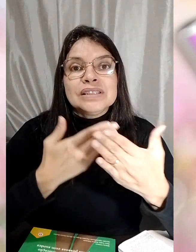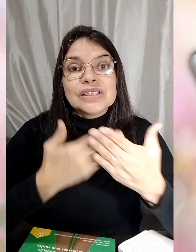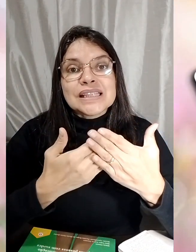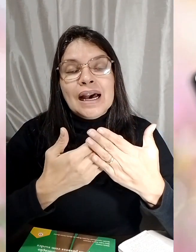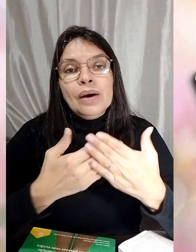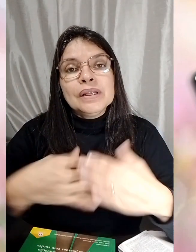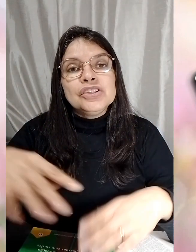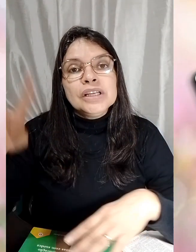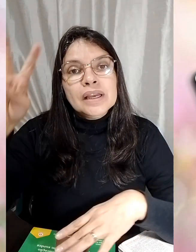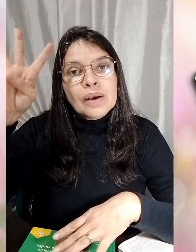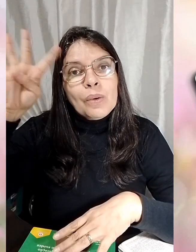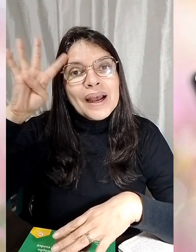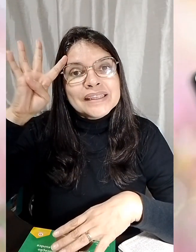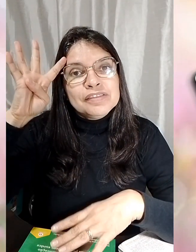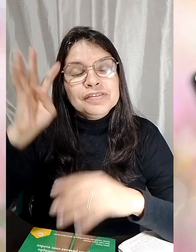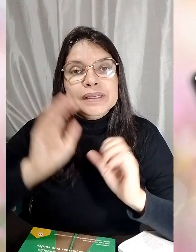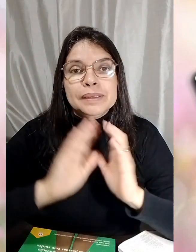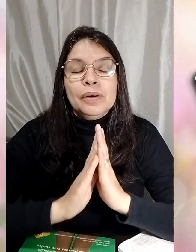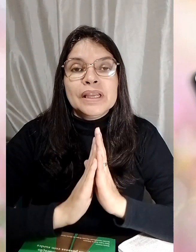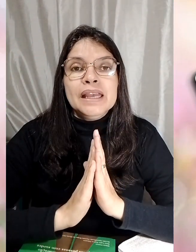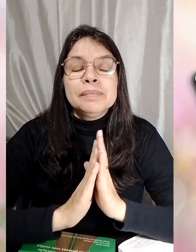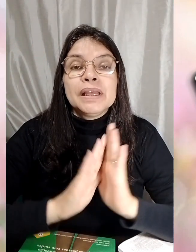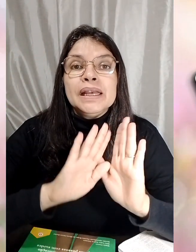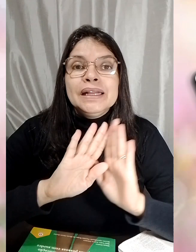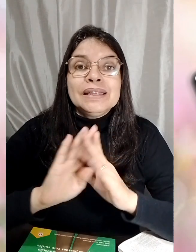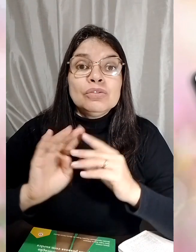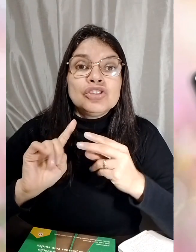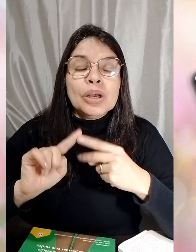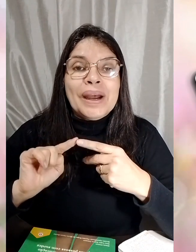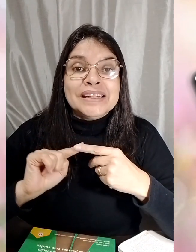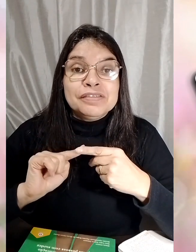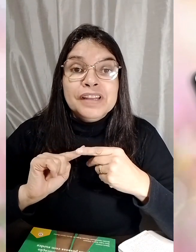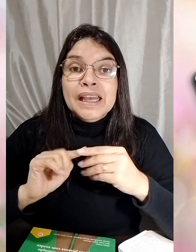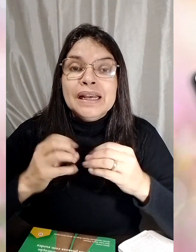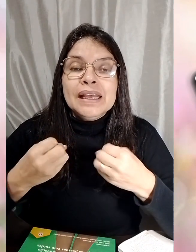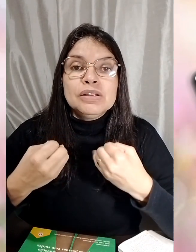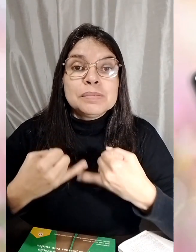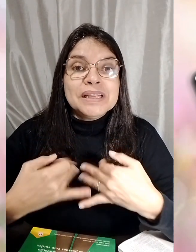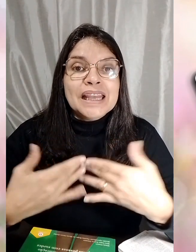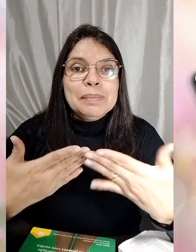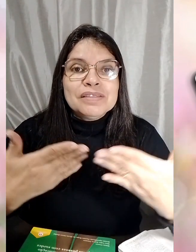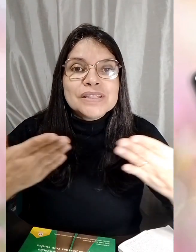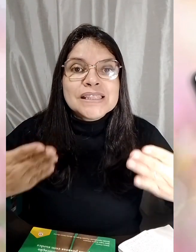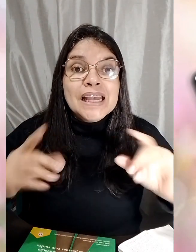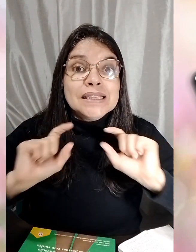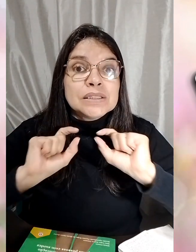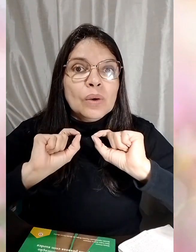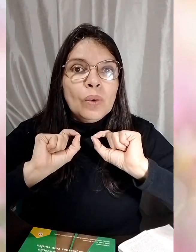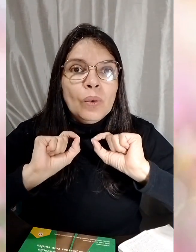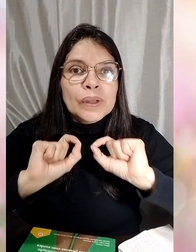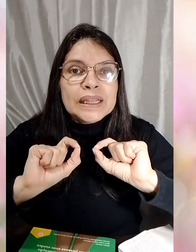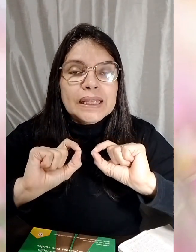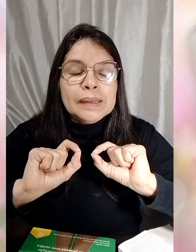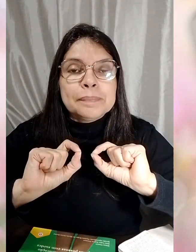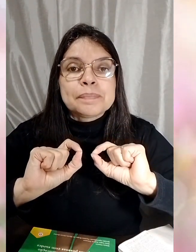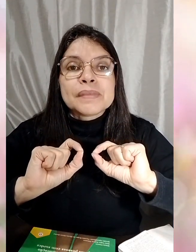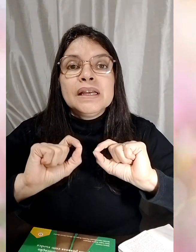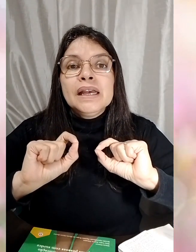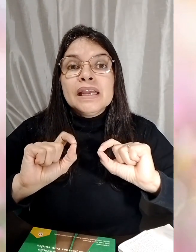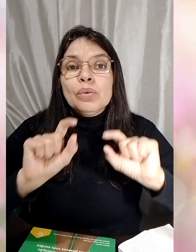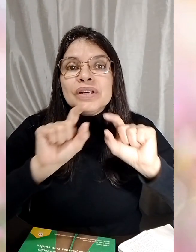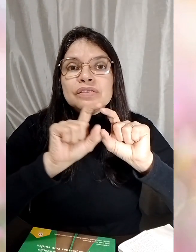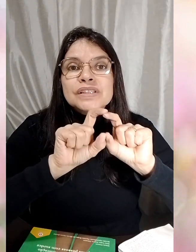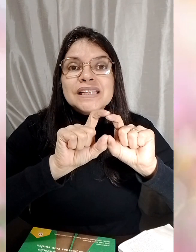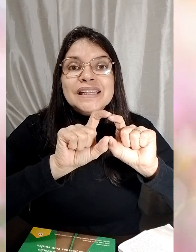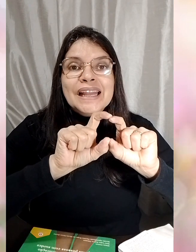quanto da nossa aula de quarta-feira, ok? Então, de quarta-feira, eu expliquei para vocês o quê?